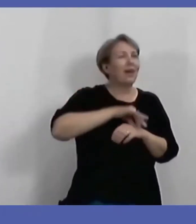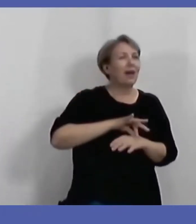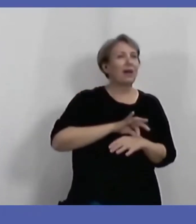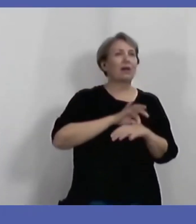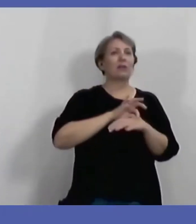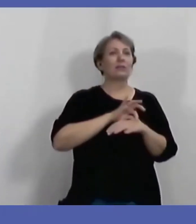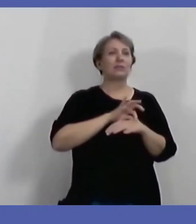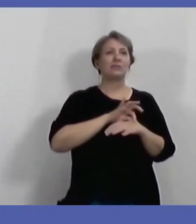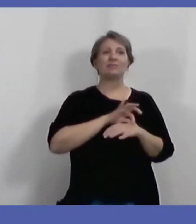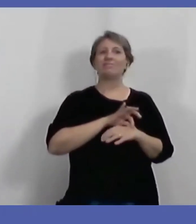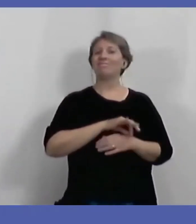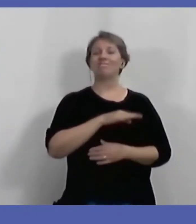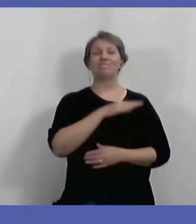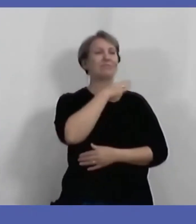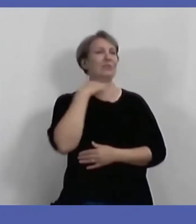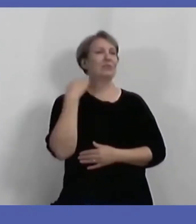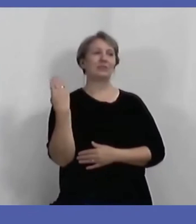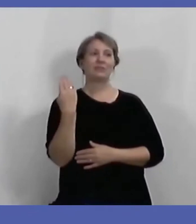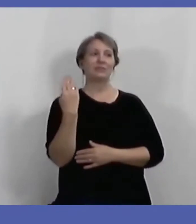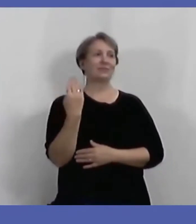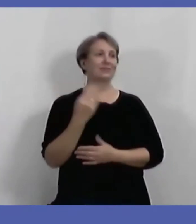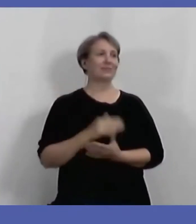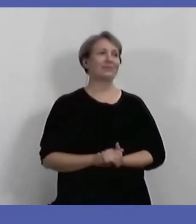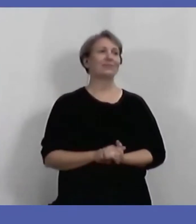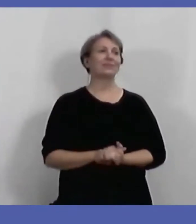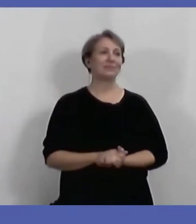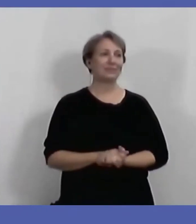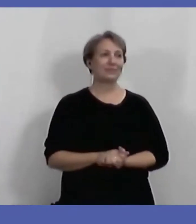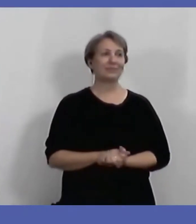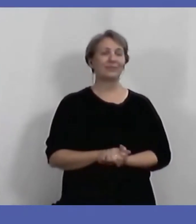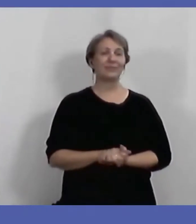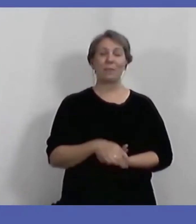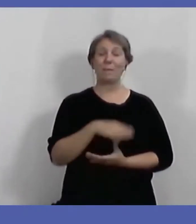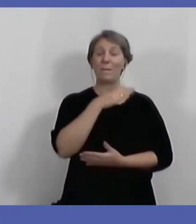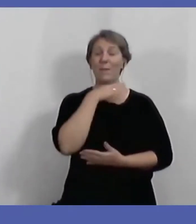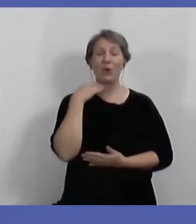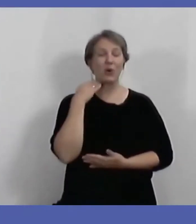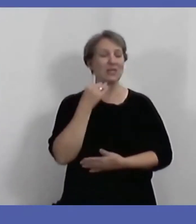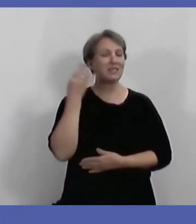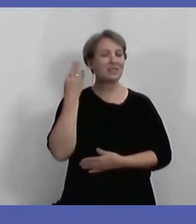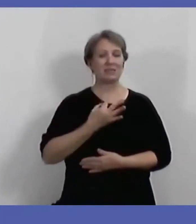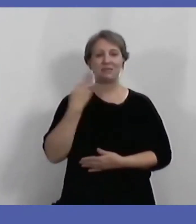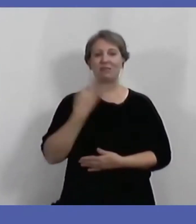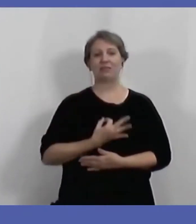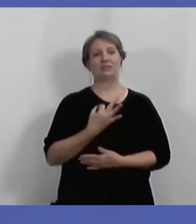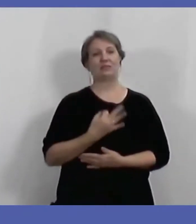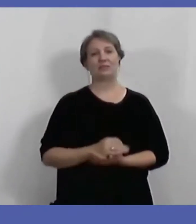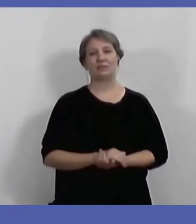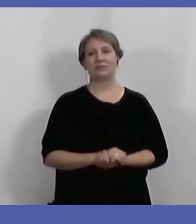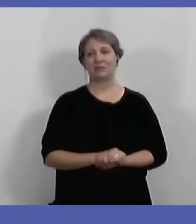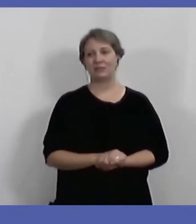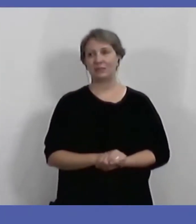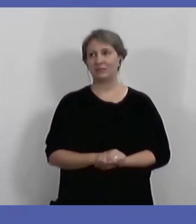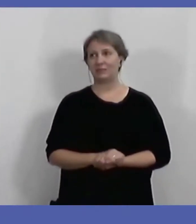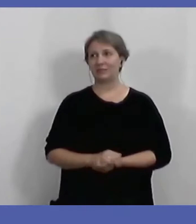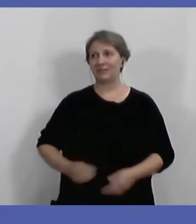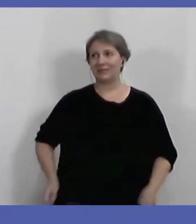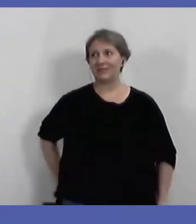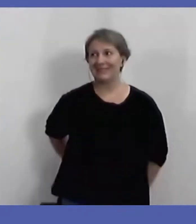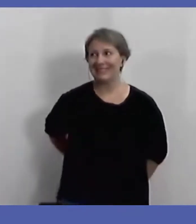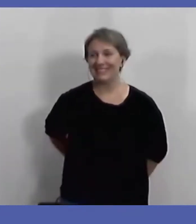morte. Morte espiritual. Você morre. Mas mente no espírito